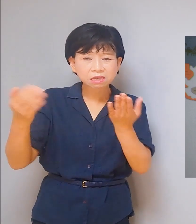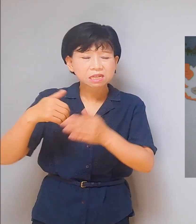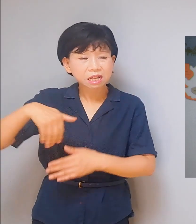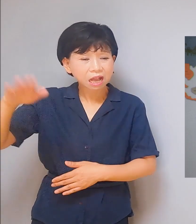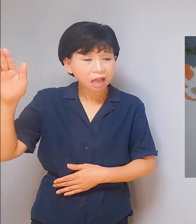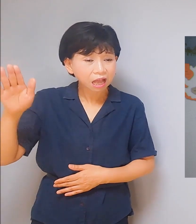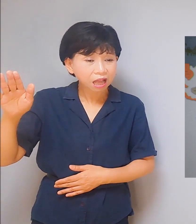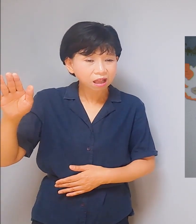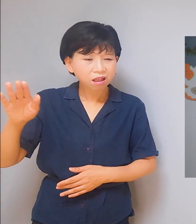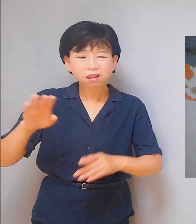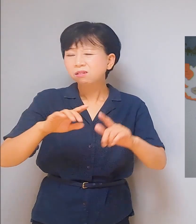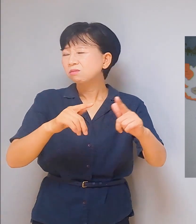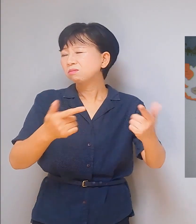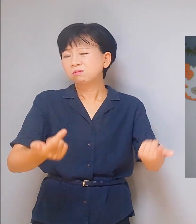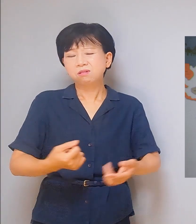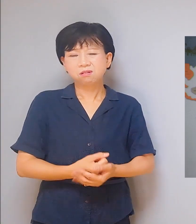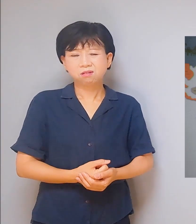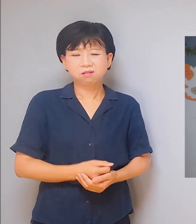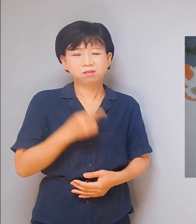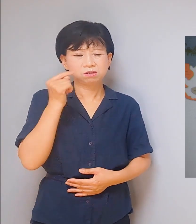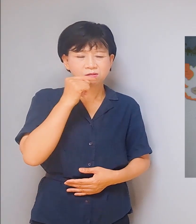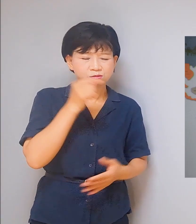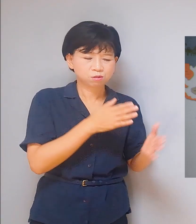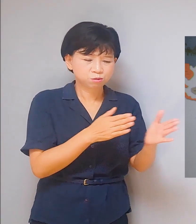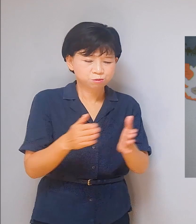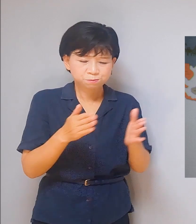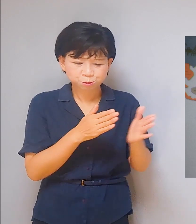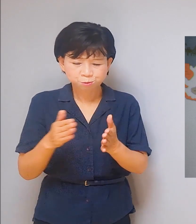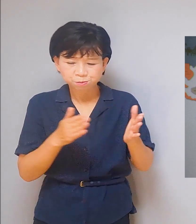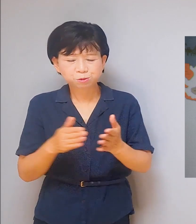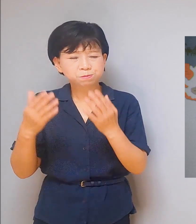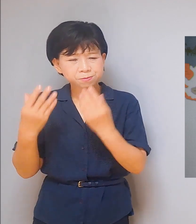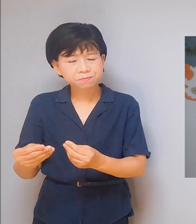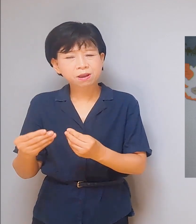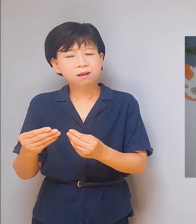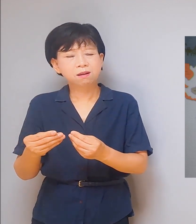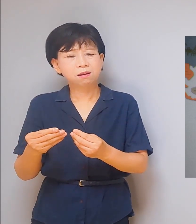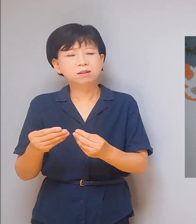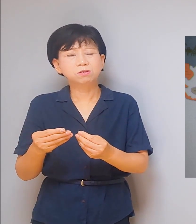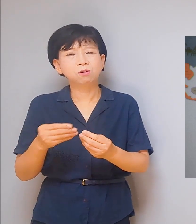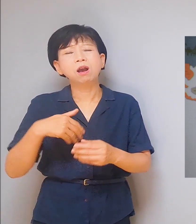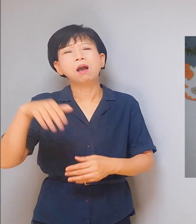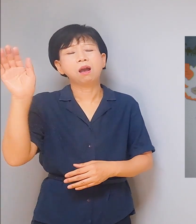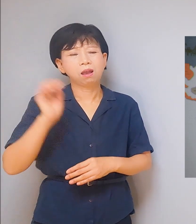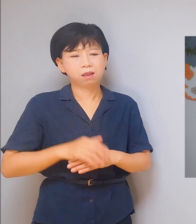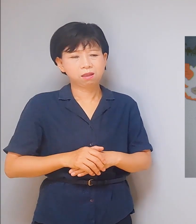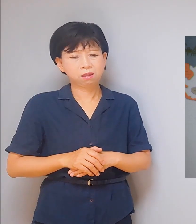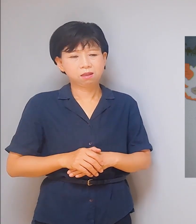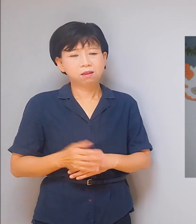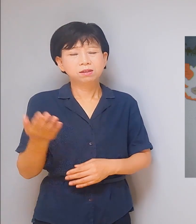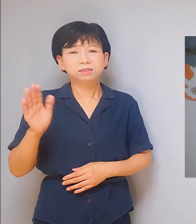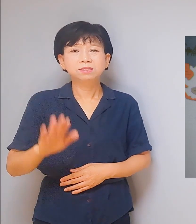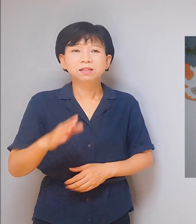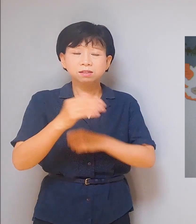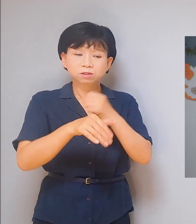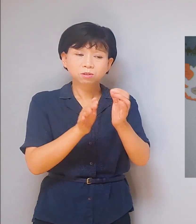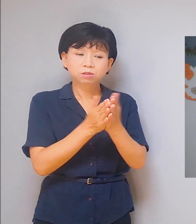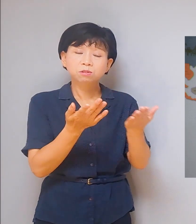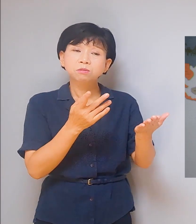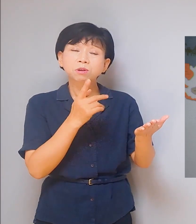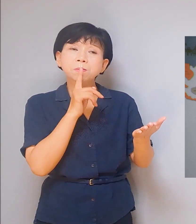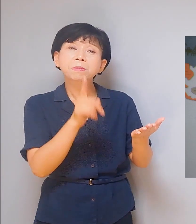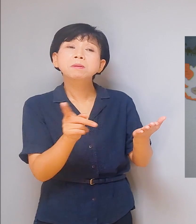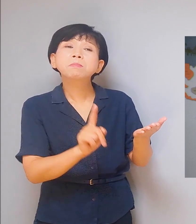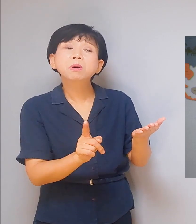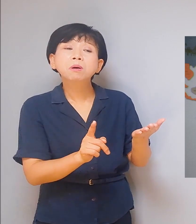가겠습니까? 아니죠. 철저히 잘 준비해서 가지 않겠습니까? 그러나 성경은 말합니다. 너